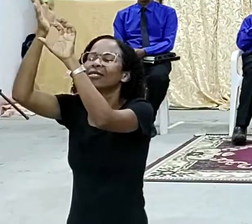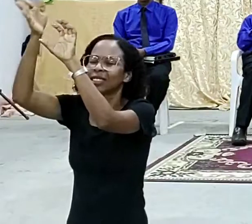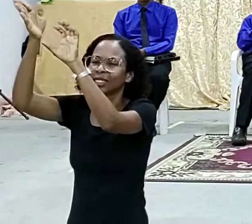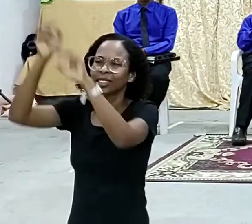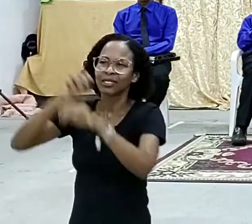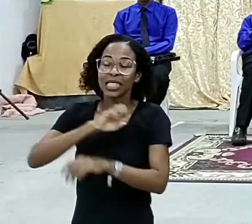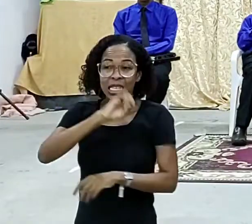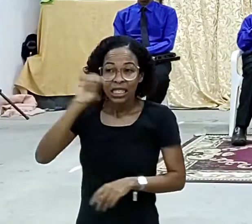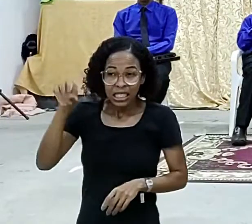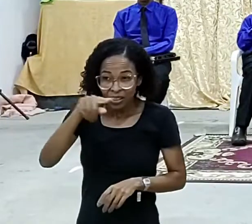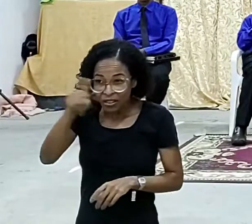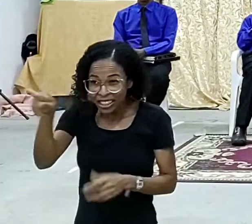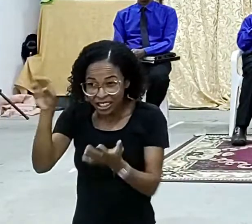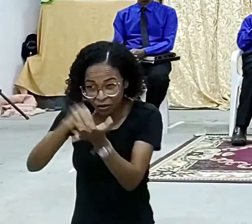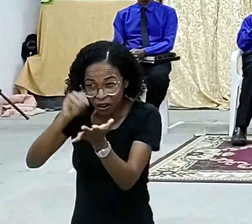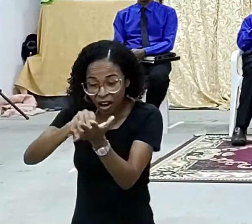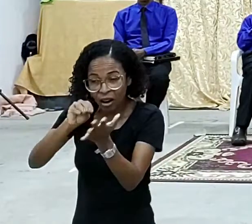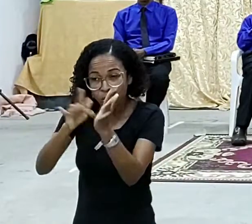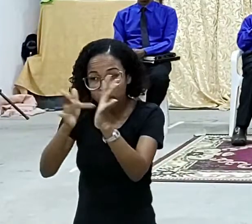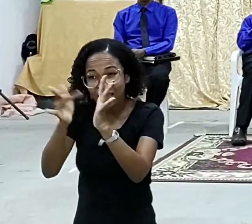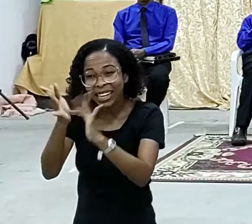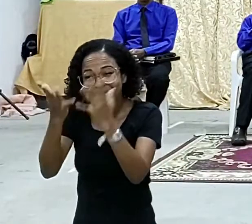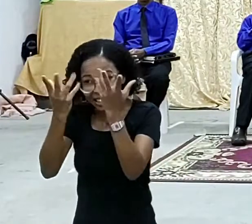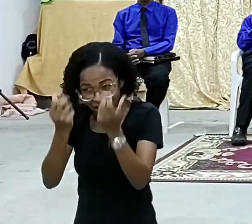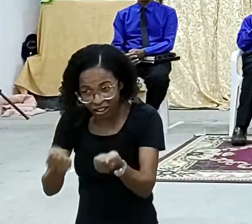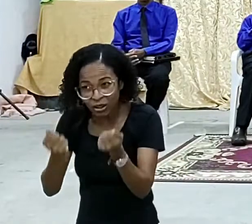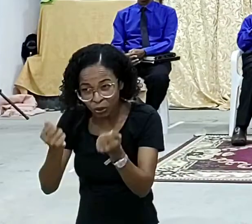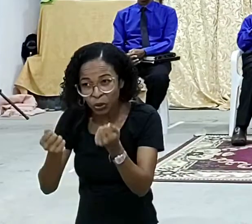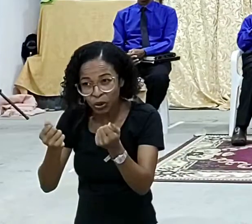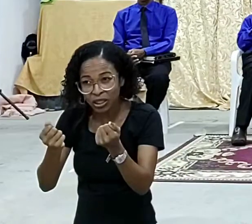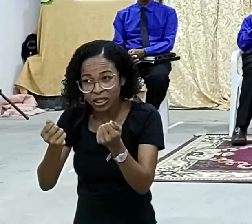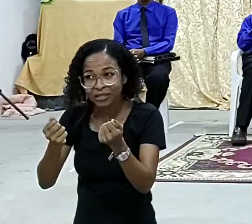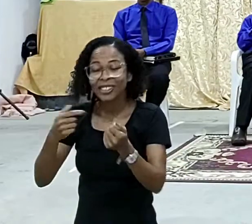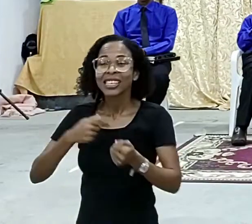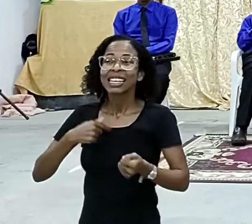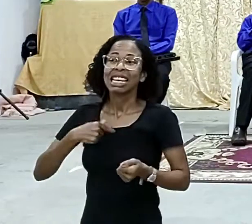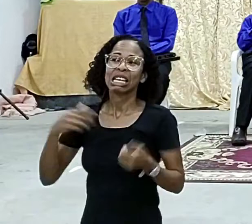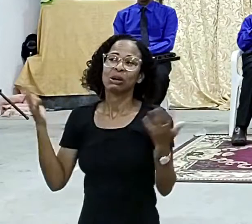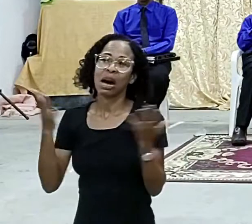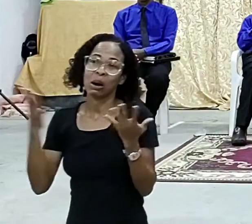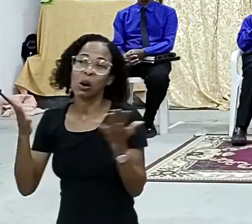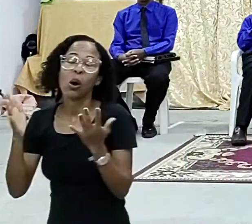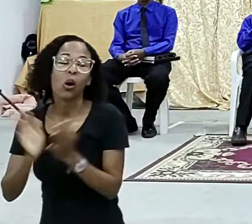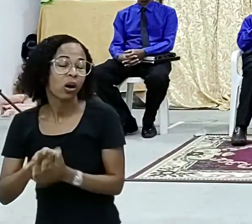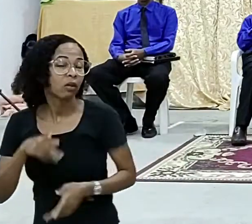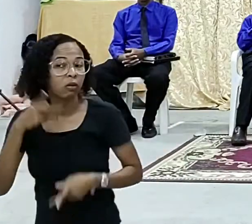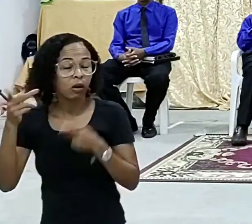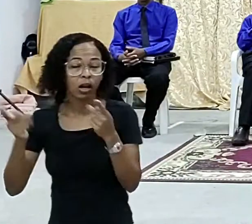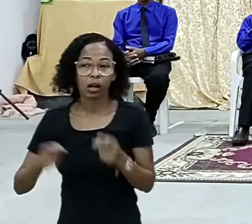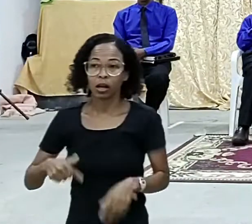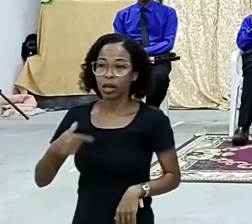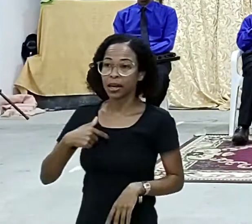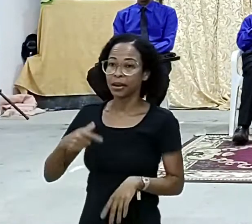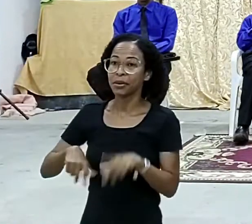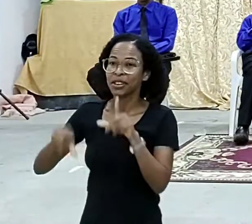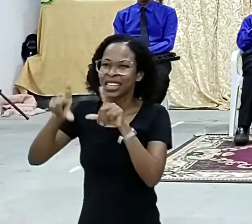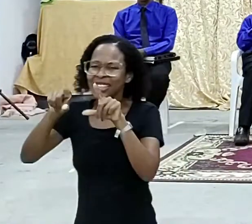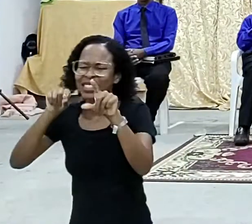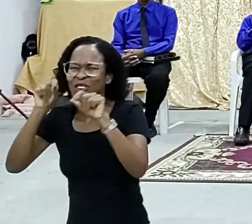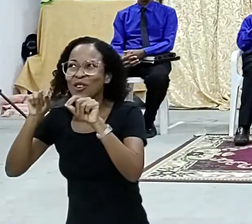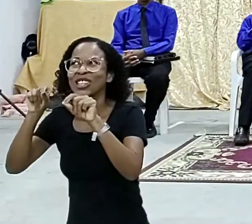digo a você, foi a melhor escolha em que eu fiz na minha vida. Deus,